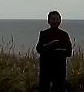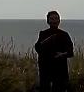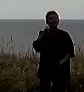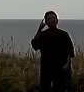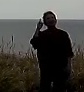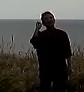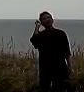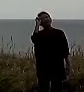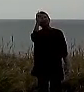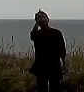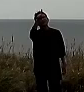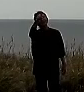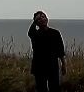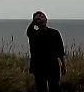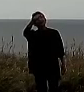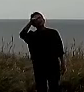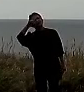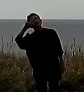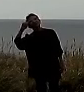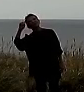明日はどんな